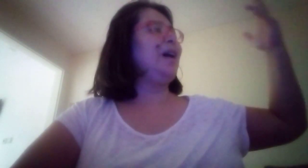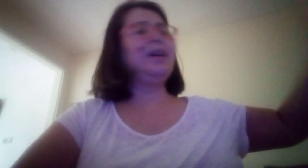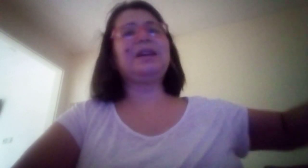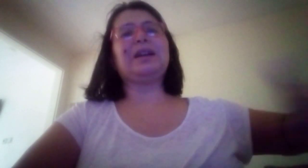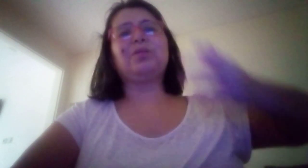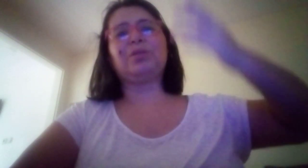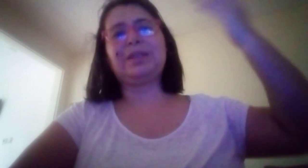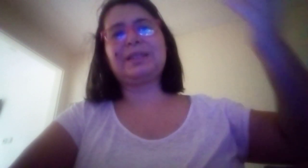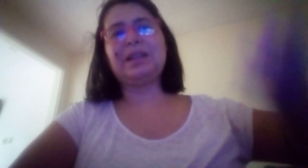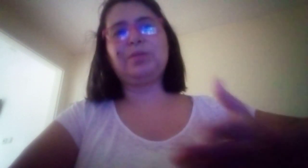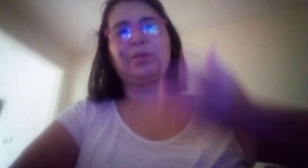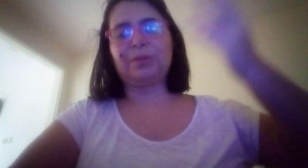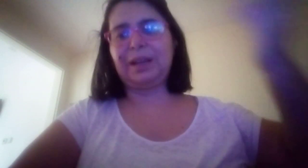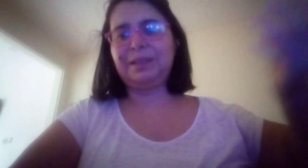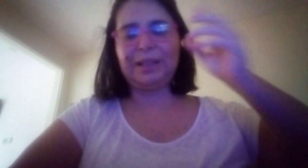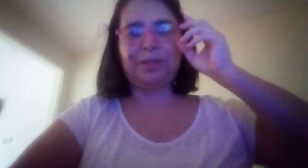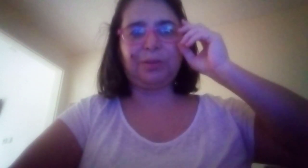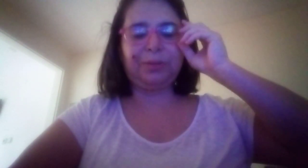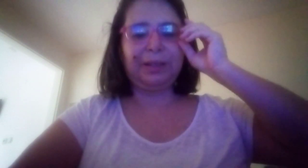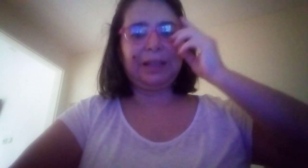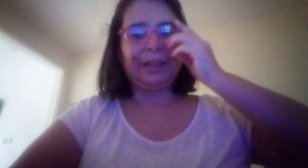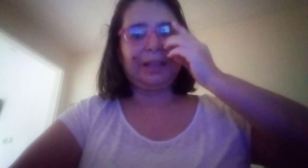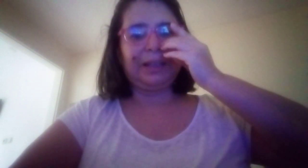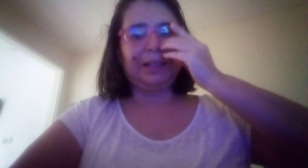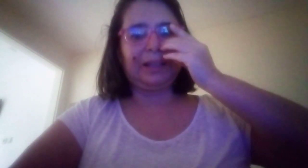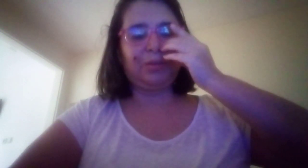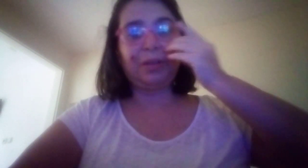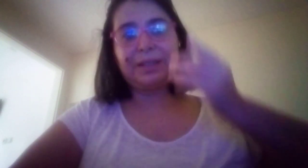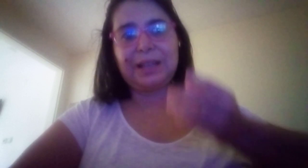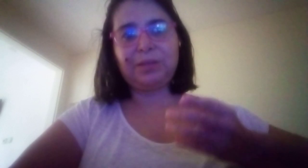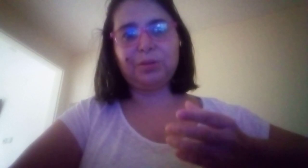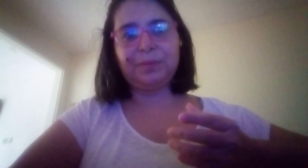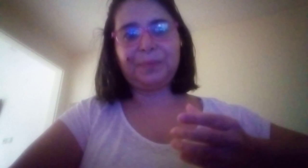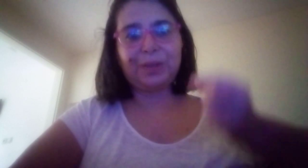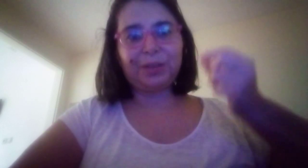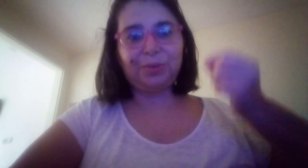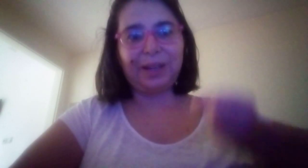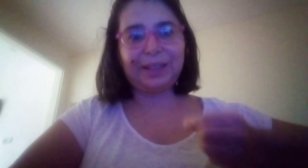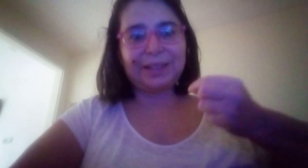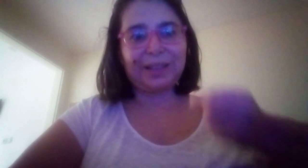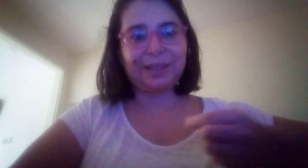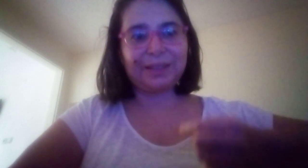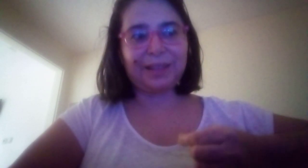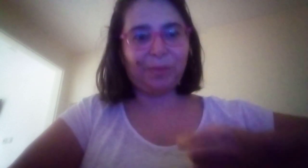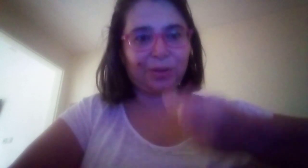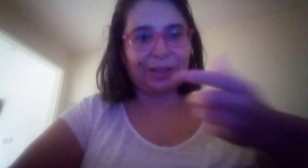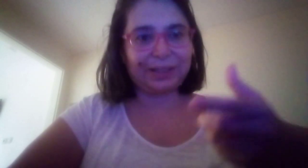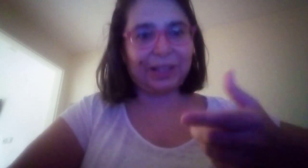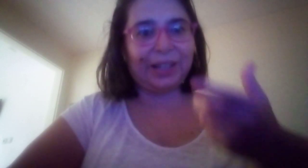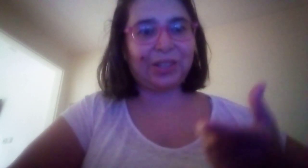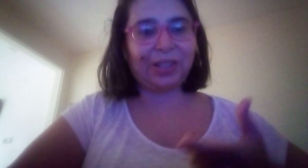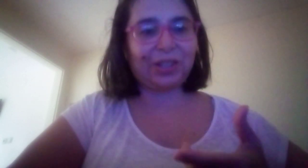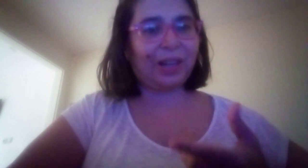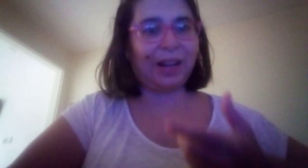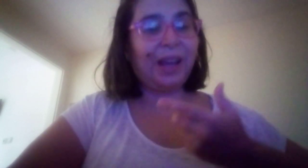Ankara'da olun İstanbul'da olun Edirne'de olun e Yunanistan'da olun dünyada insanlar hep ortak şeyler için yaşarlar